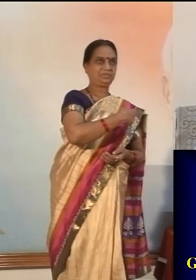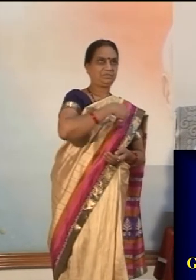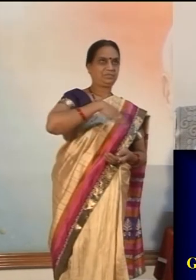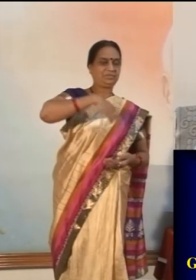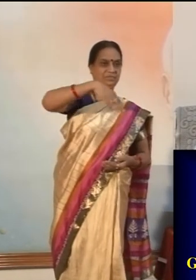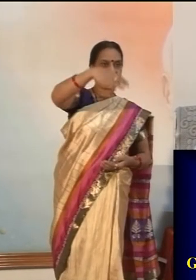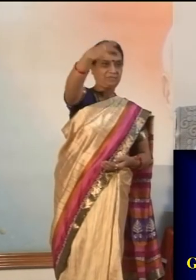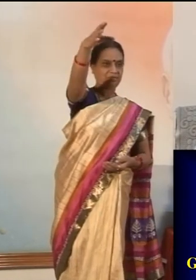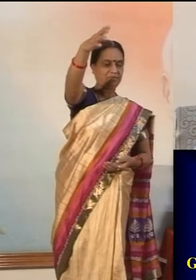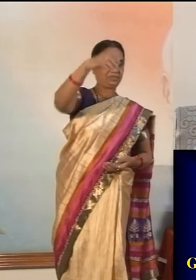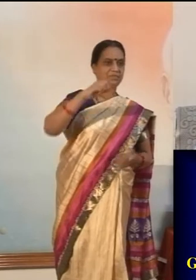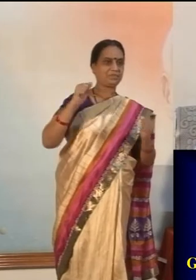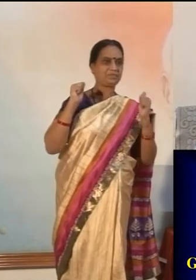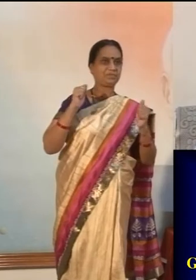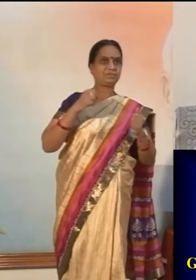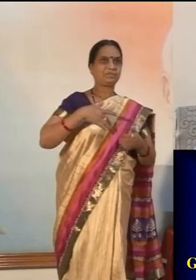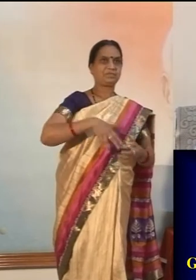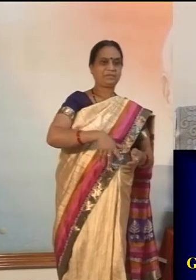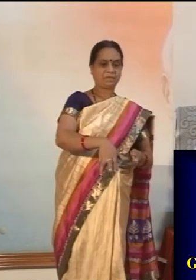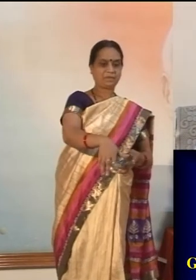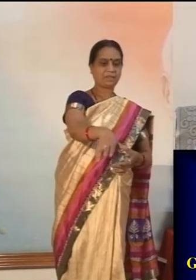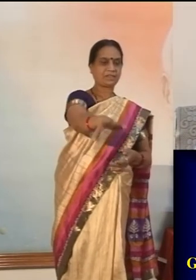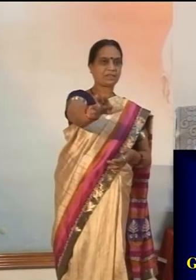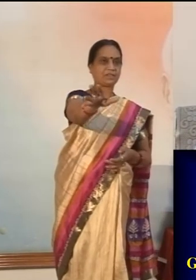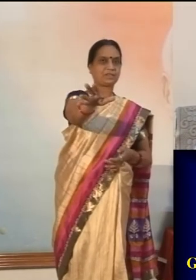हिम्मत रखकर आगे बढ़ेंगे,